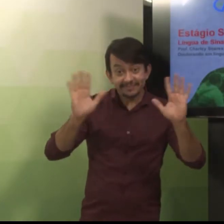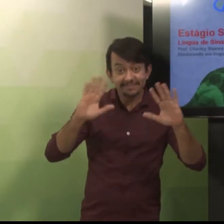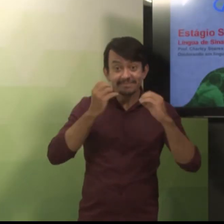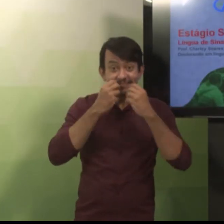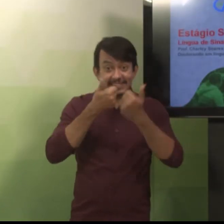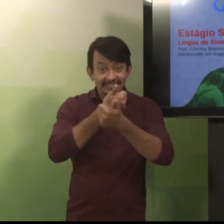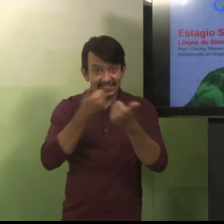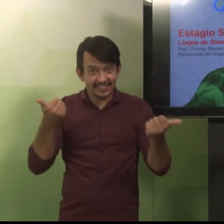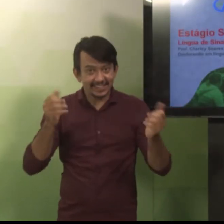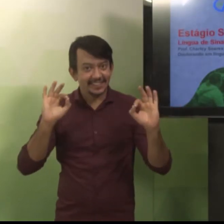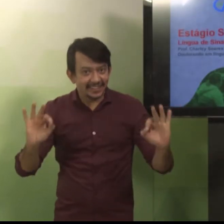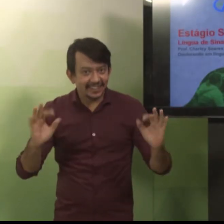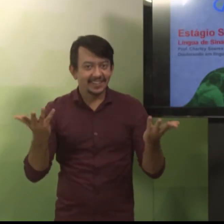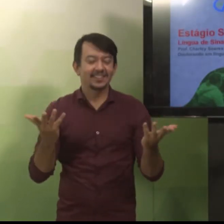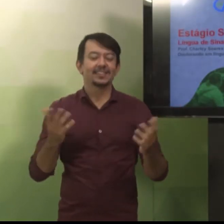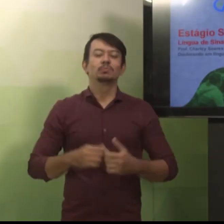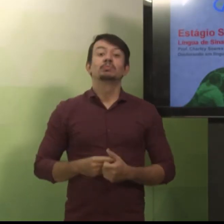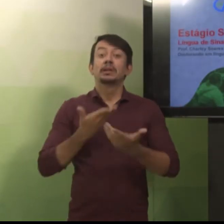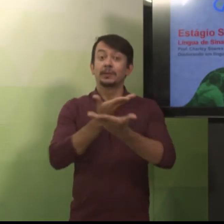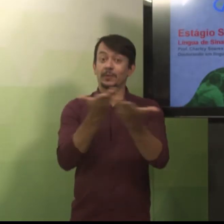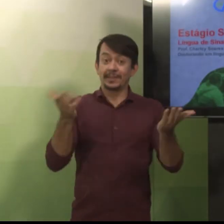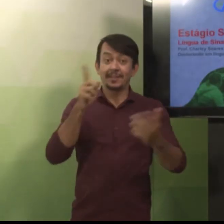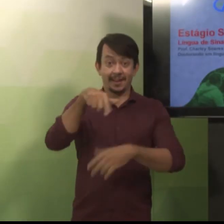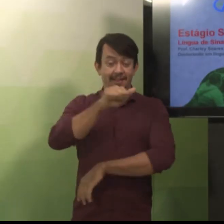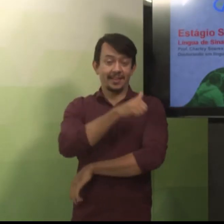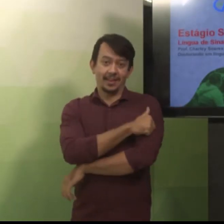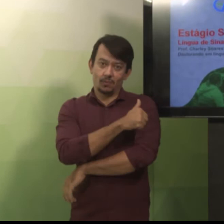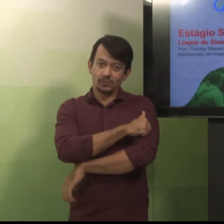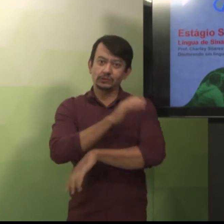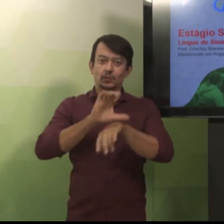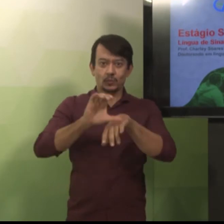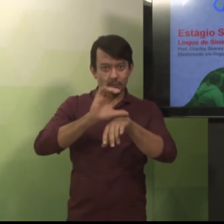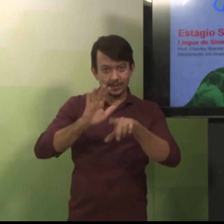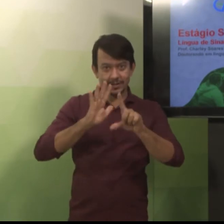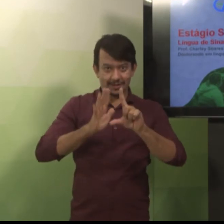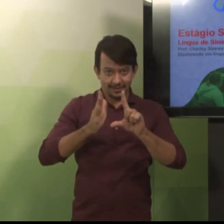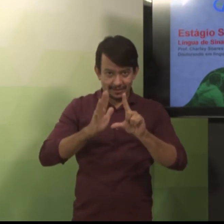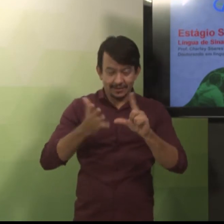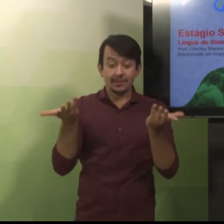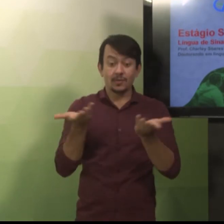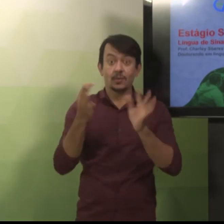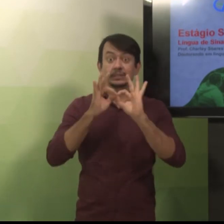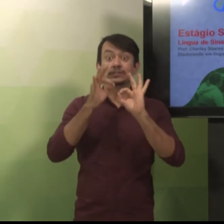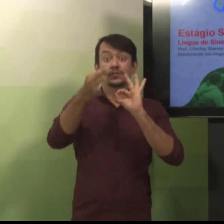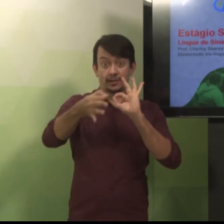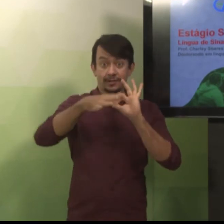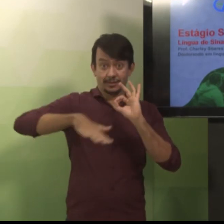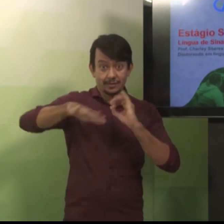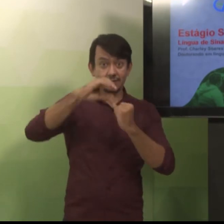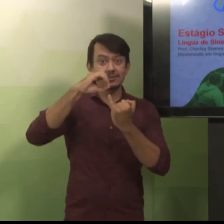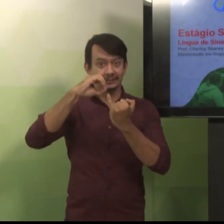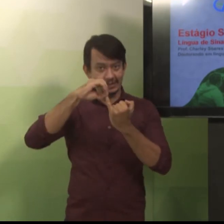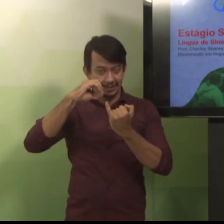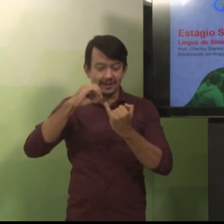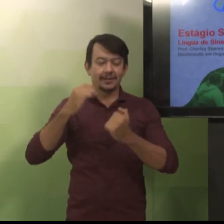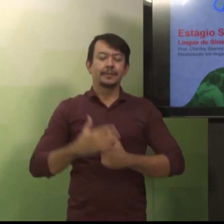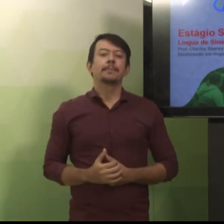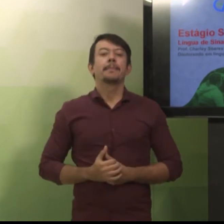Olá, tudo bem? Então, vocês alunos do curso de Letras Libras, à distância